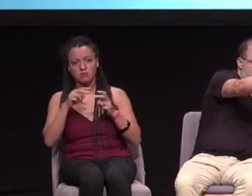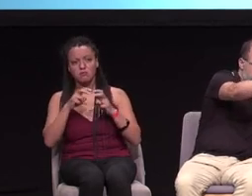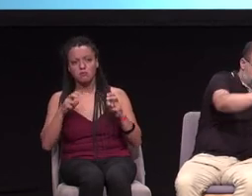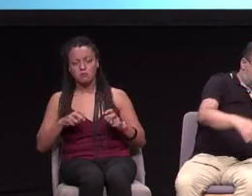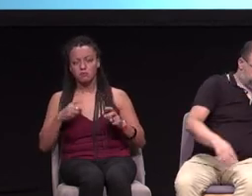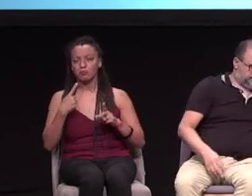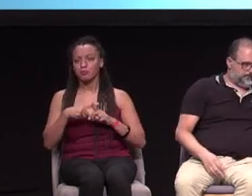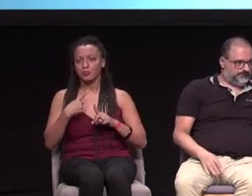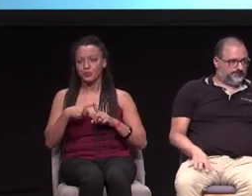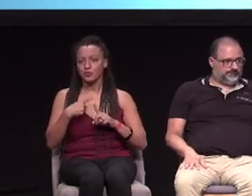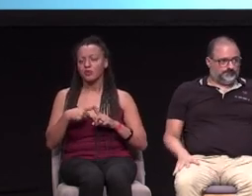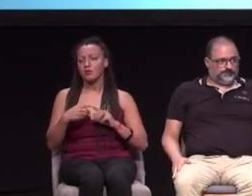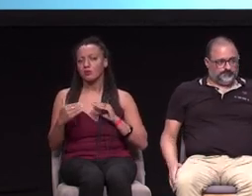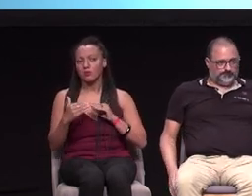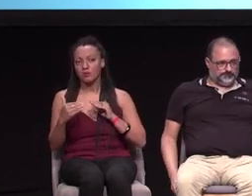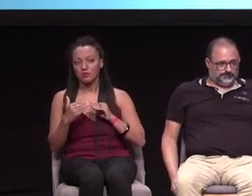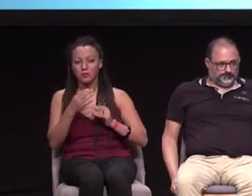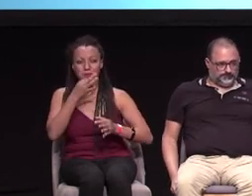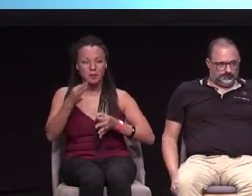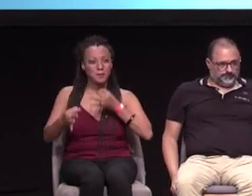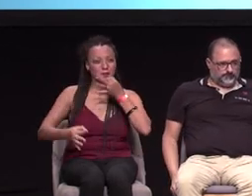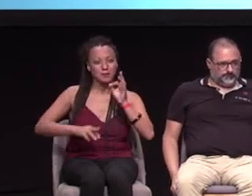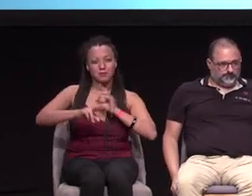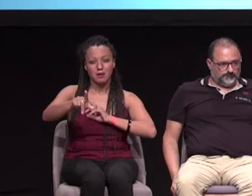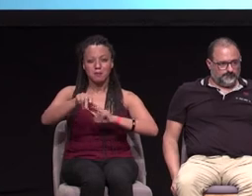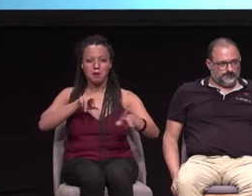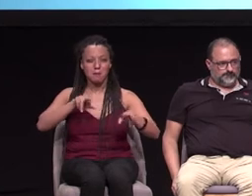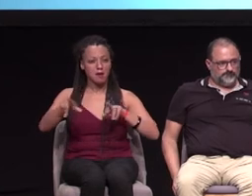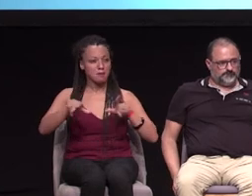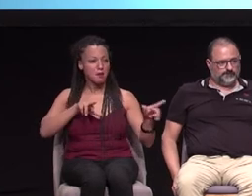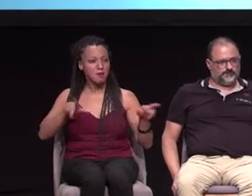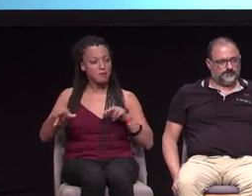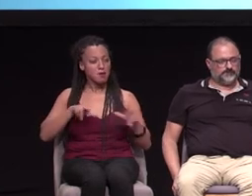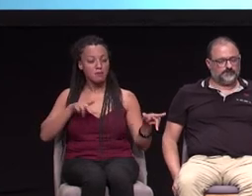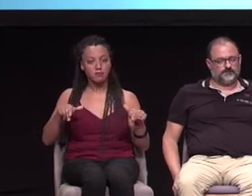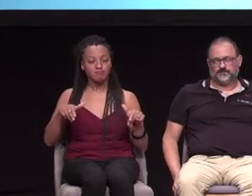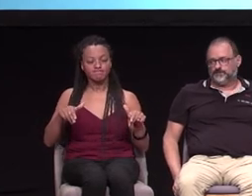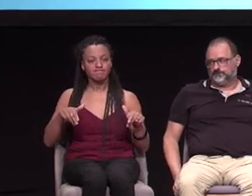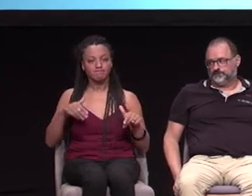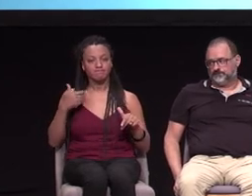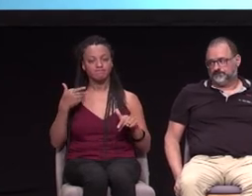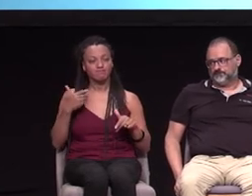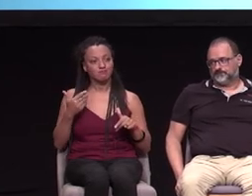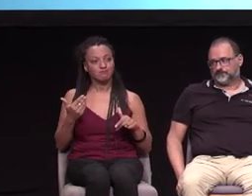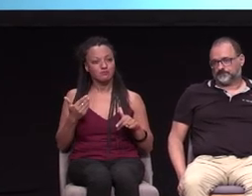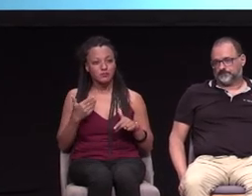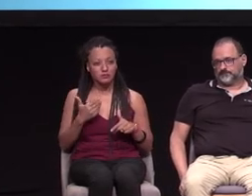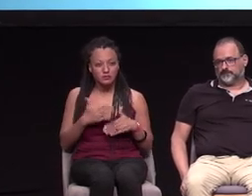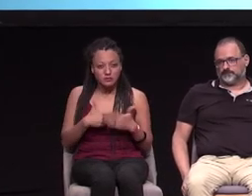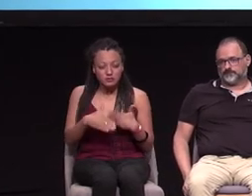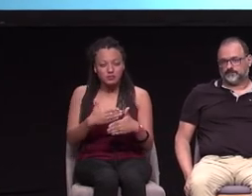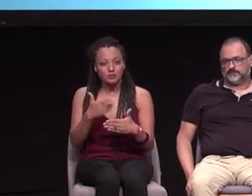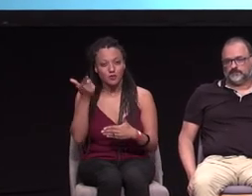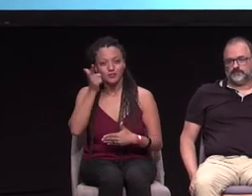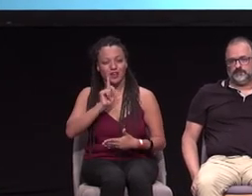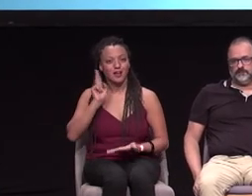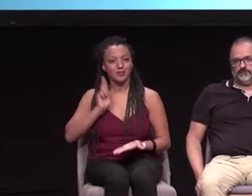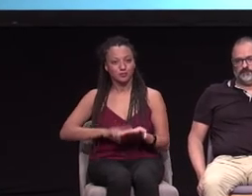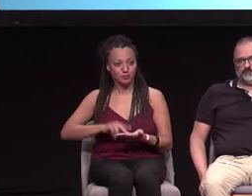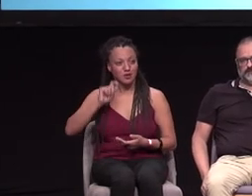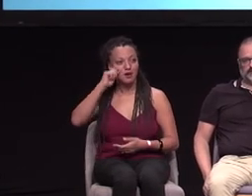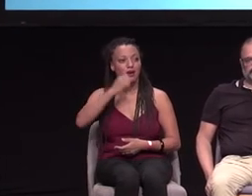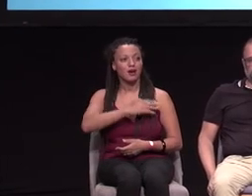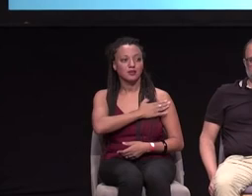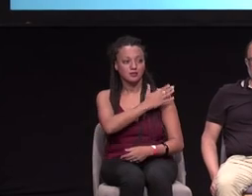porque eu concordo e aí eu acho que é a partir daí a gente consegue é assumir que o racismo